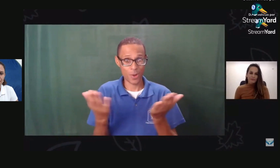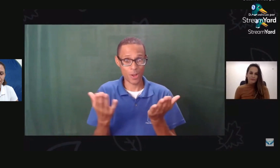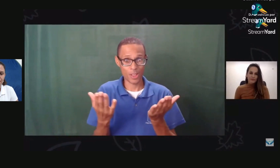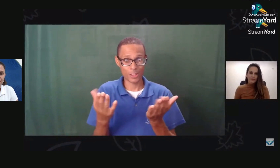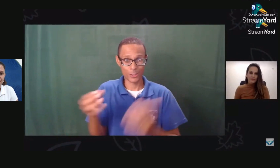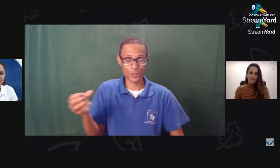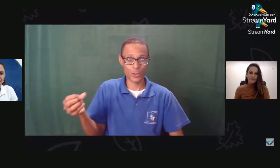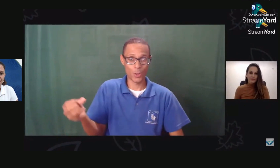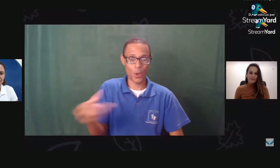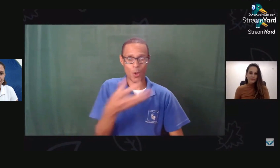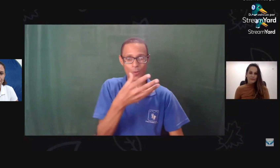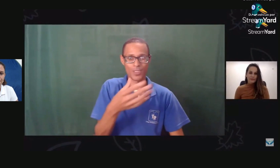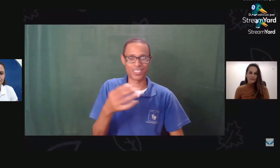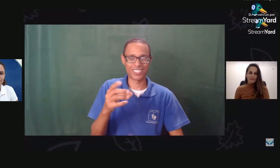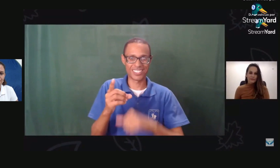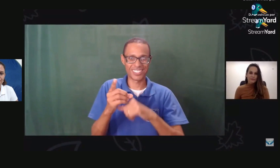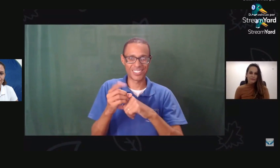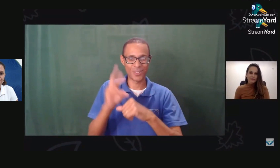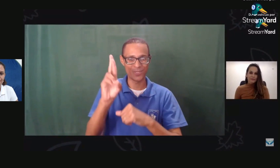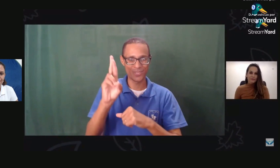Vanessa,